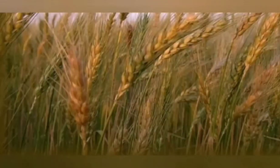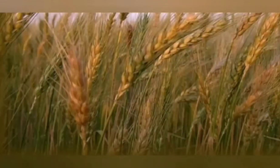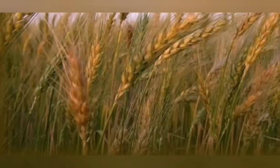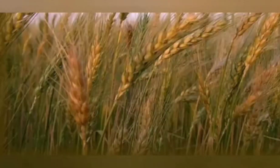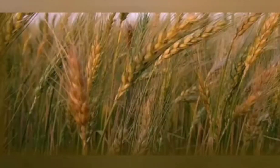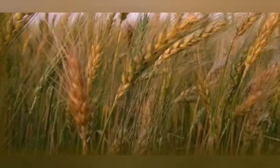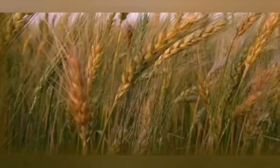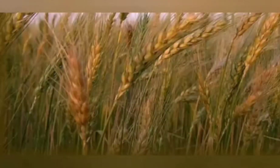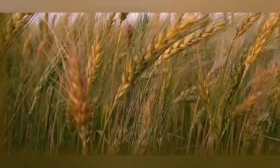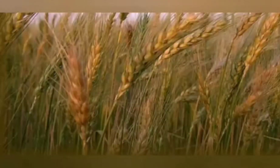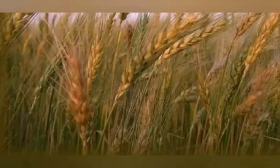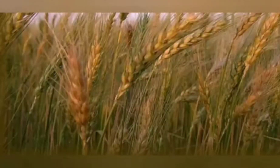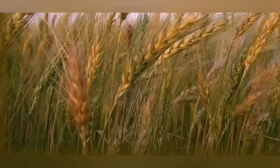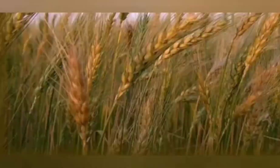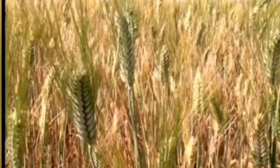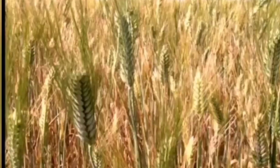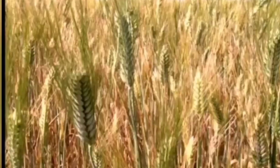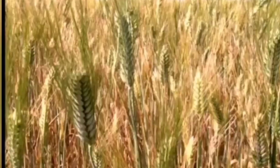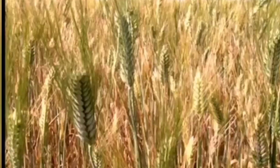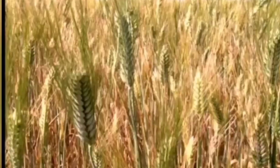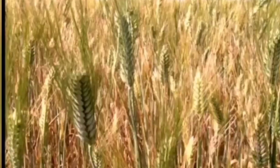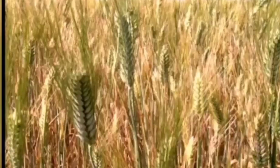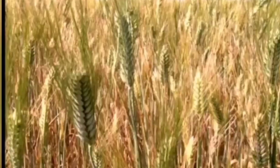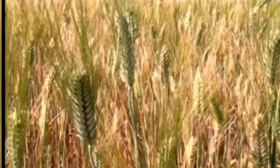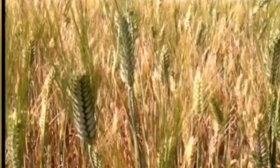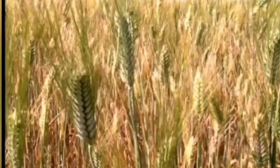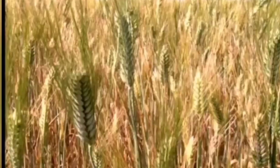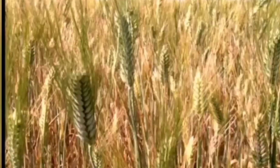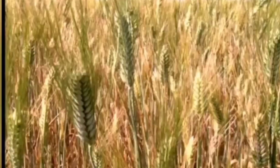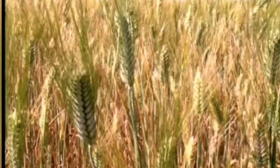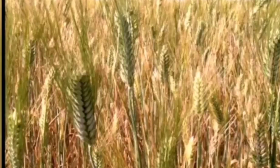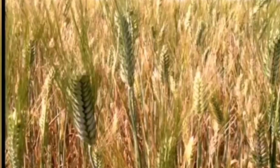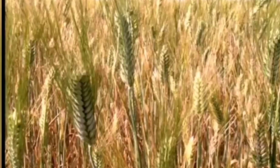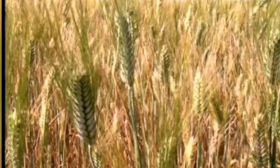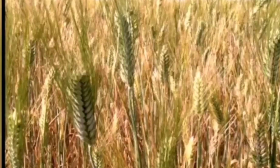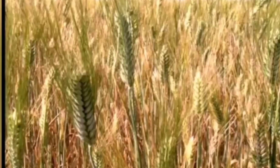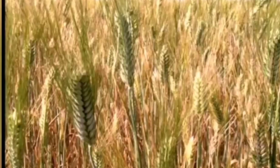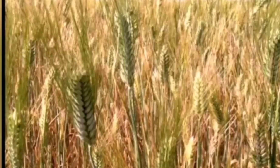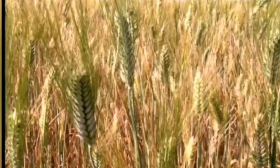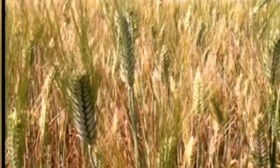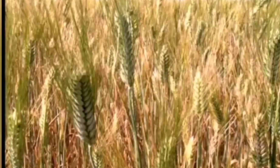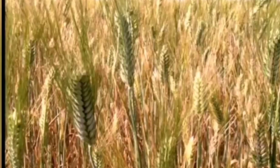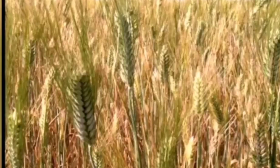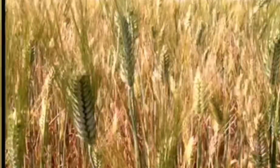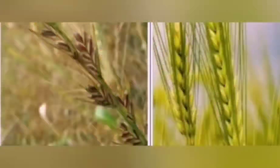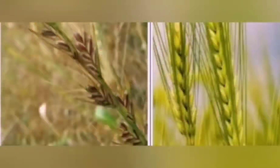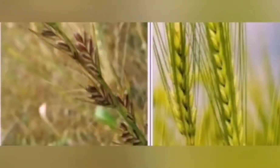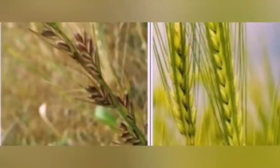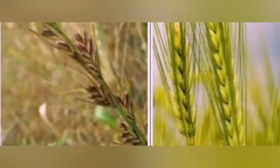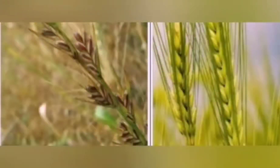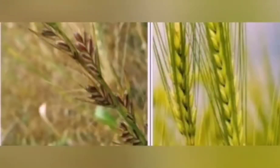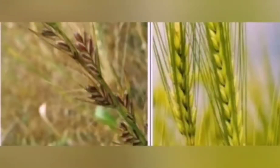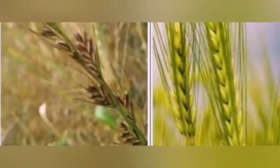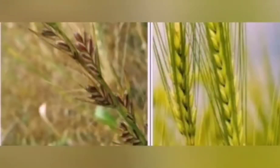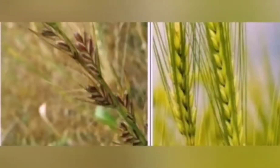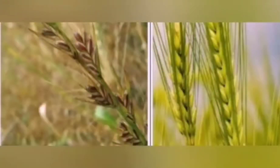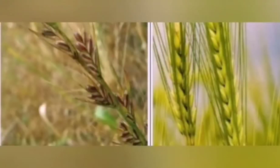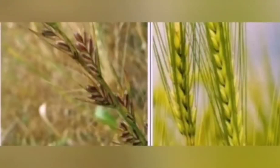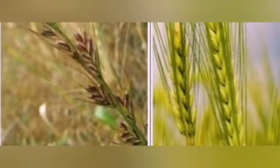Deus, nós nos inclinaremos e todos verão a diferença, pois o cacho de